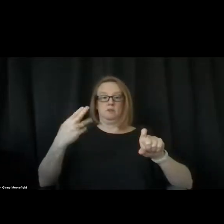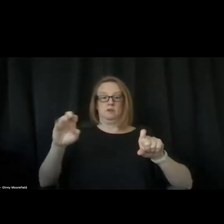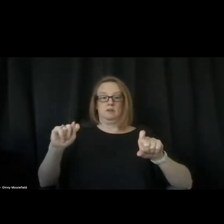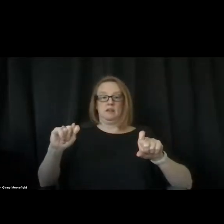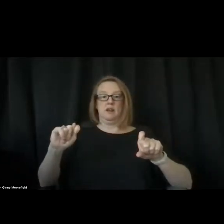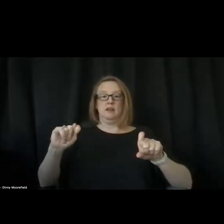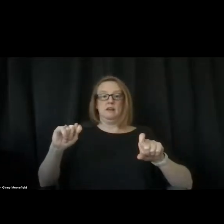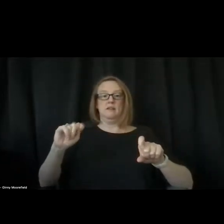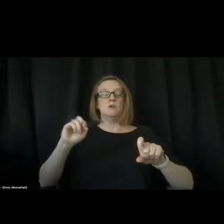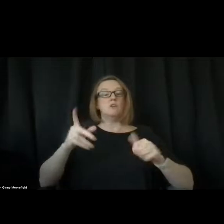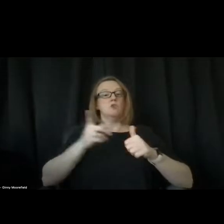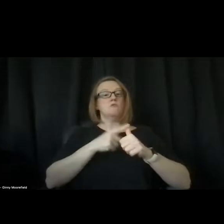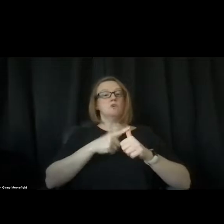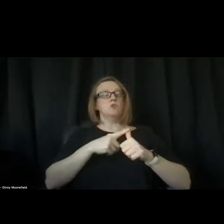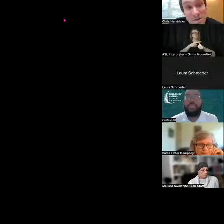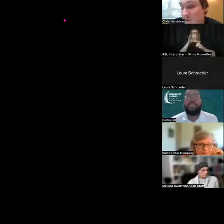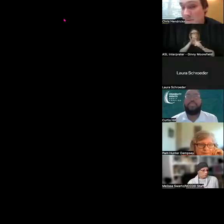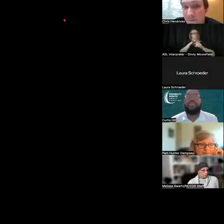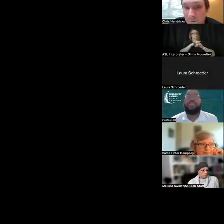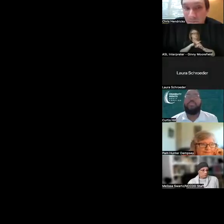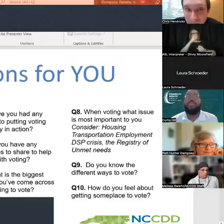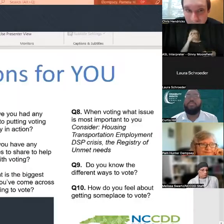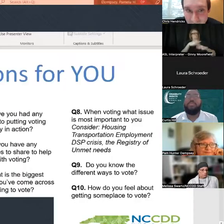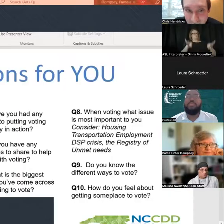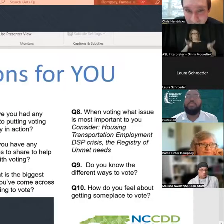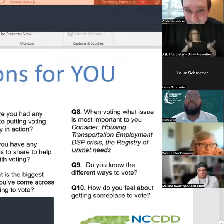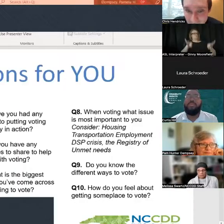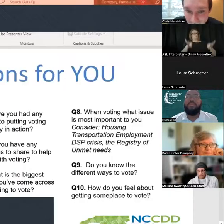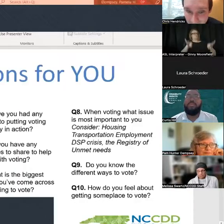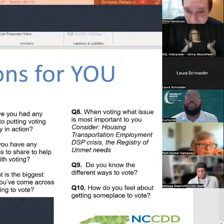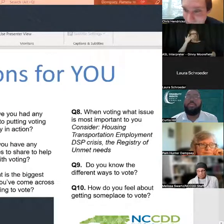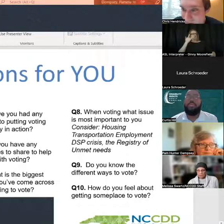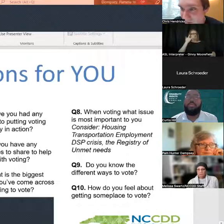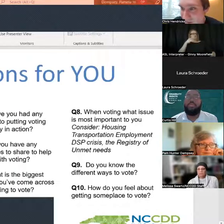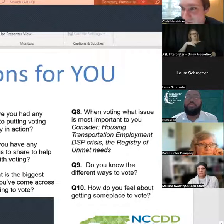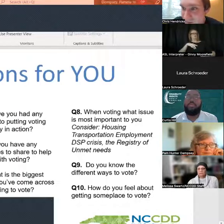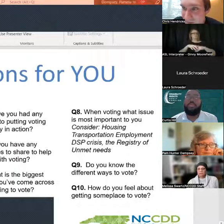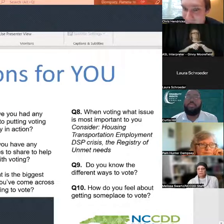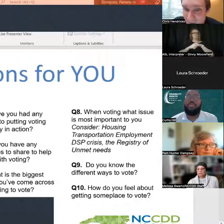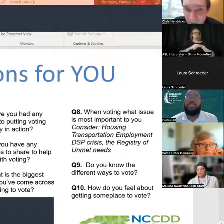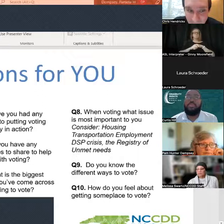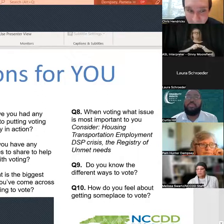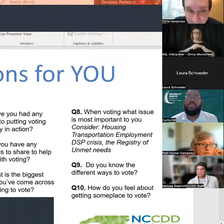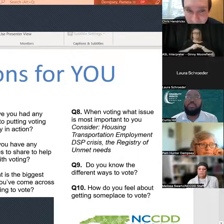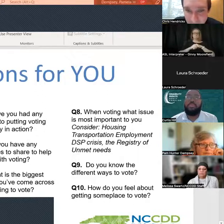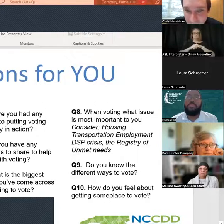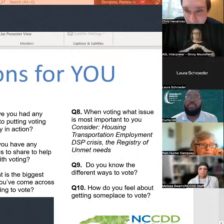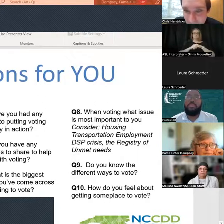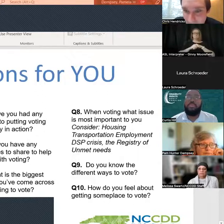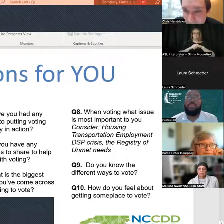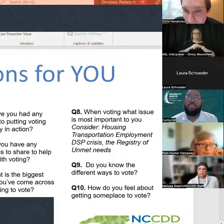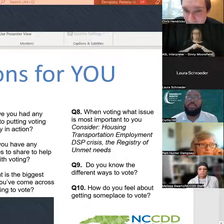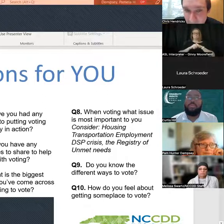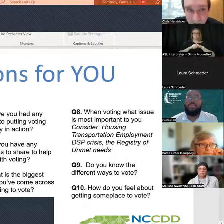la mano voy a comenzar con la primera que es porque el voto es importante para ustedes por qué votar es importante para